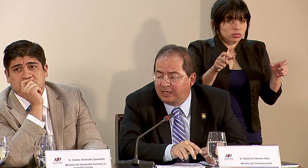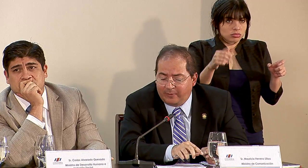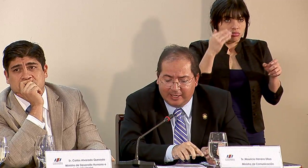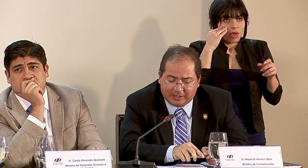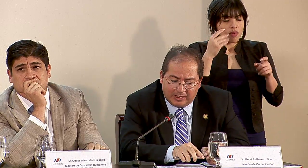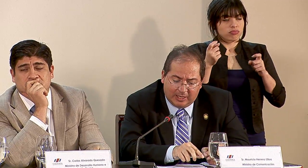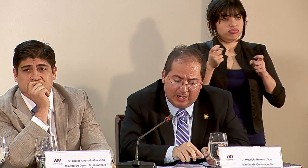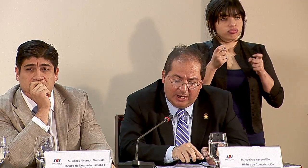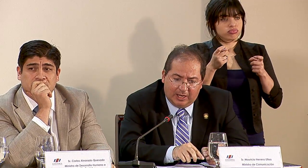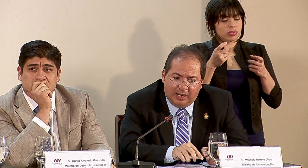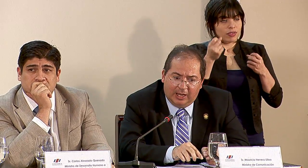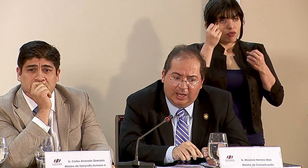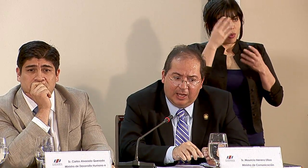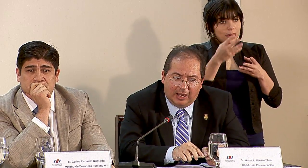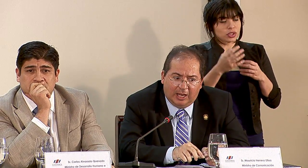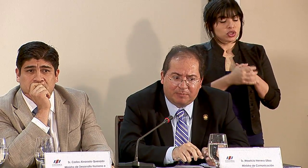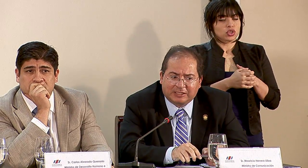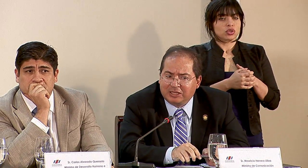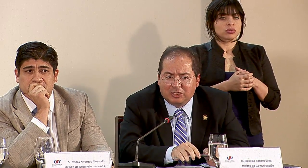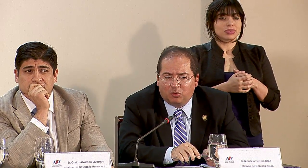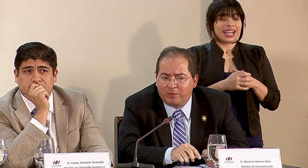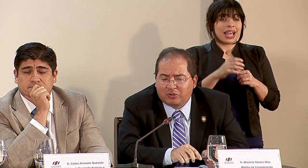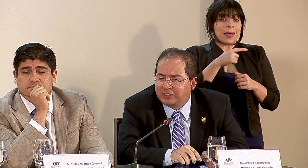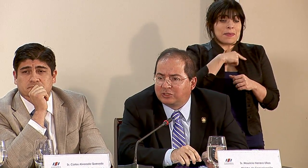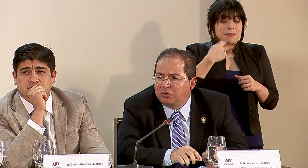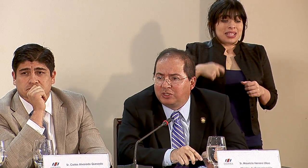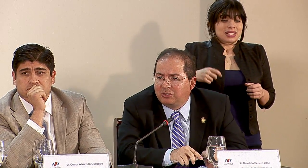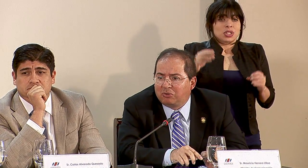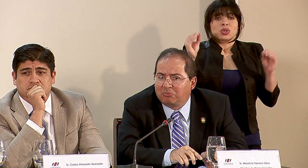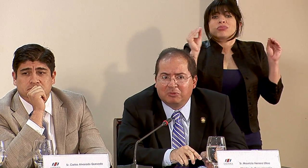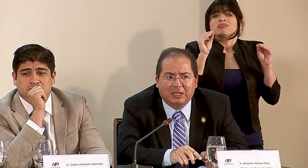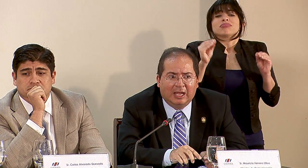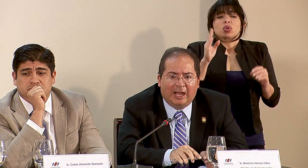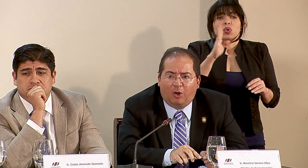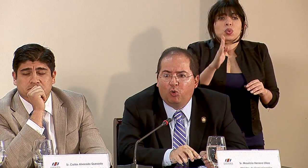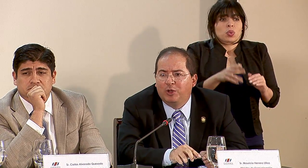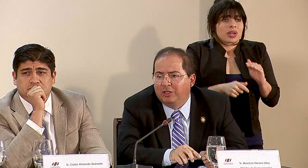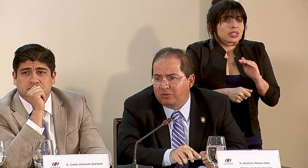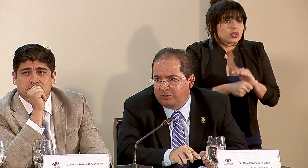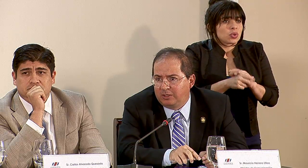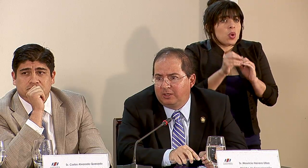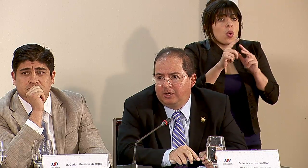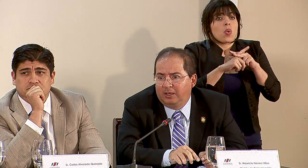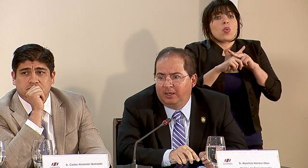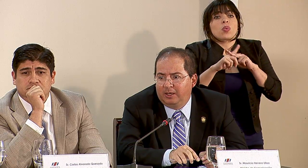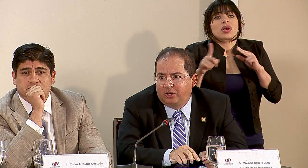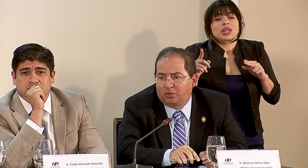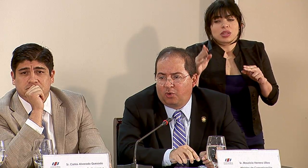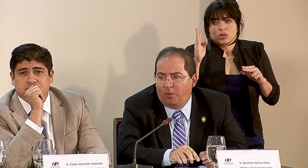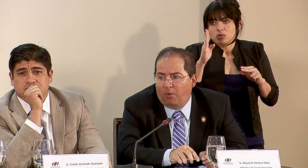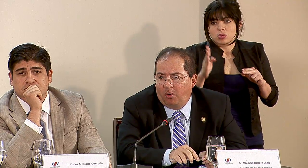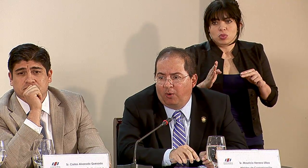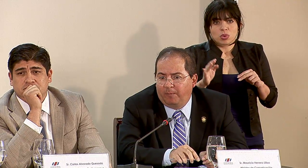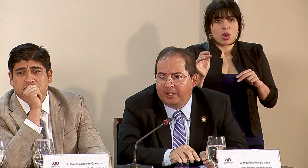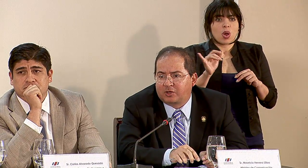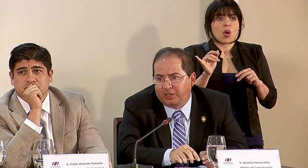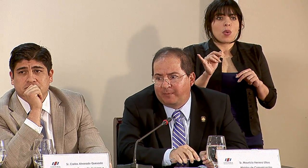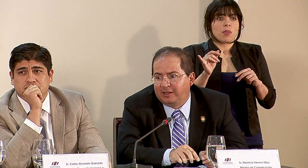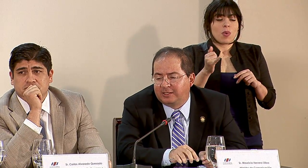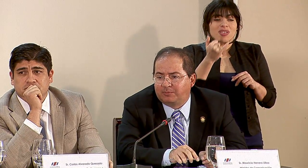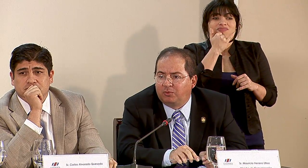del gabinete el presidente en ningún momento se ha escondido ni ha huido como